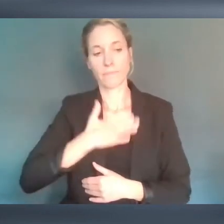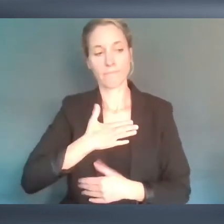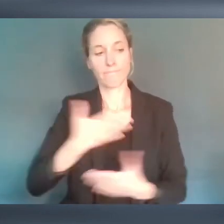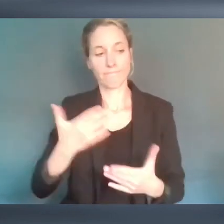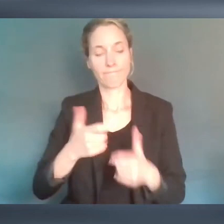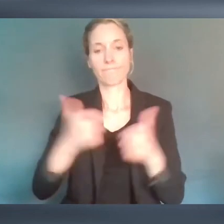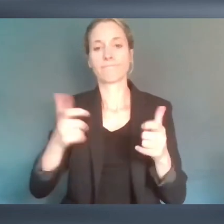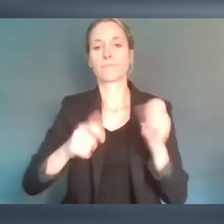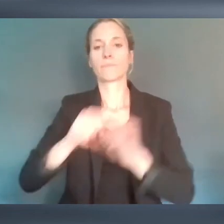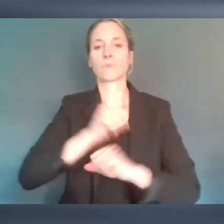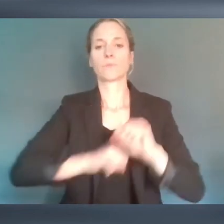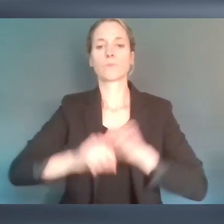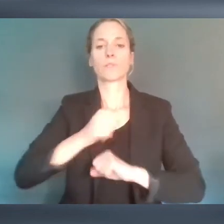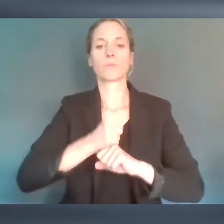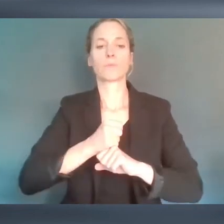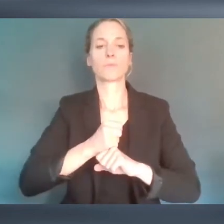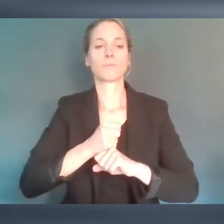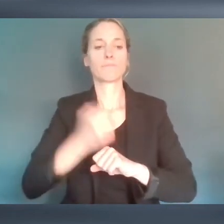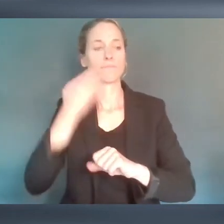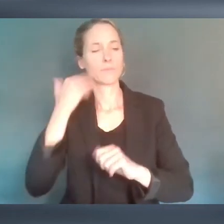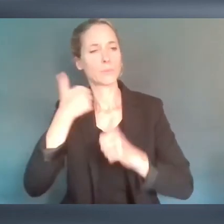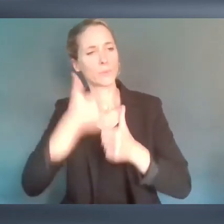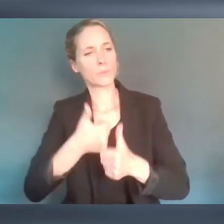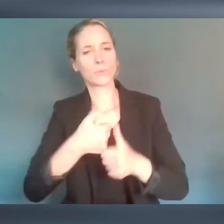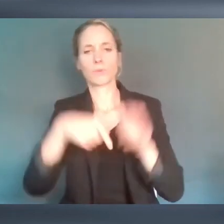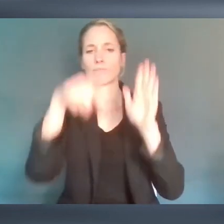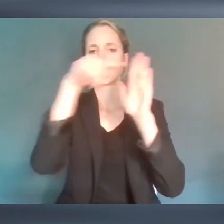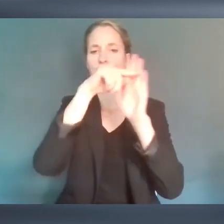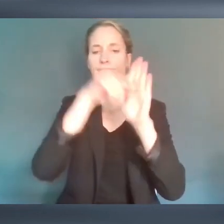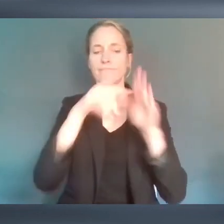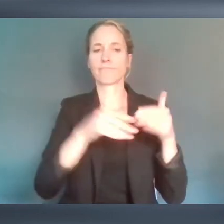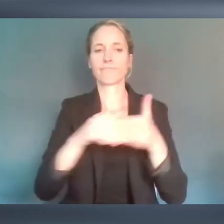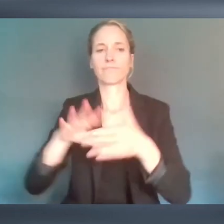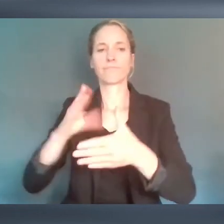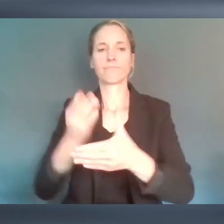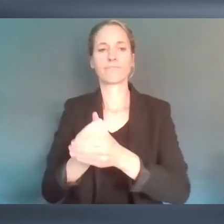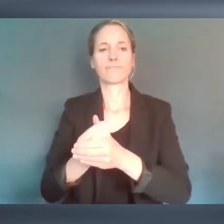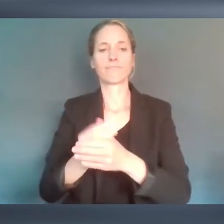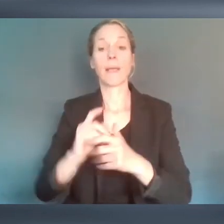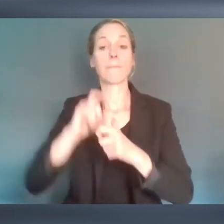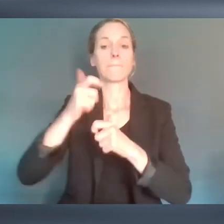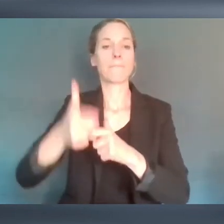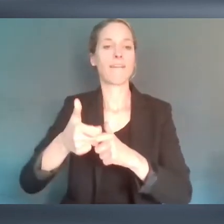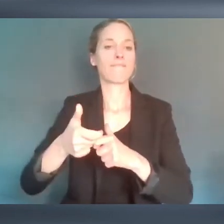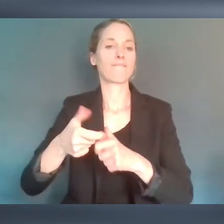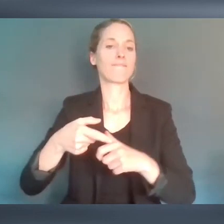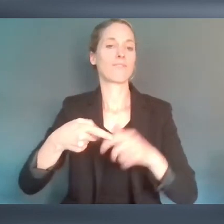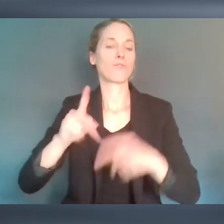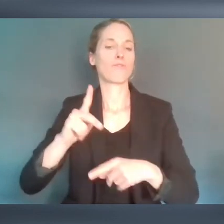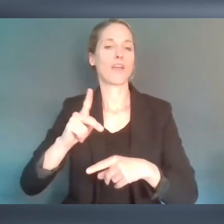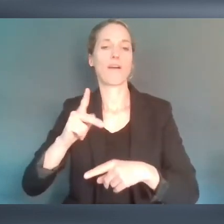adopteront des éléments du leadership inclusif, ce seront les plus compétitives dans un futur.